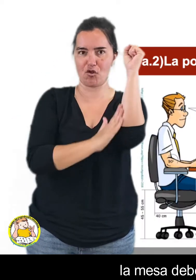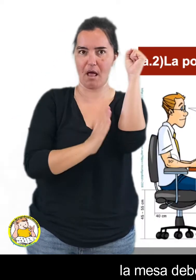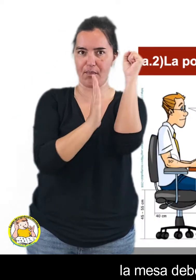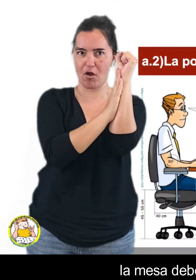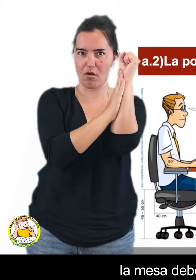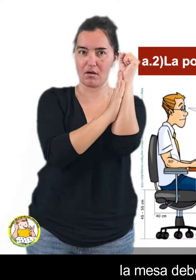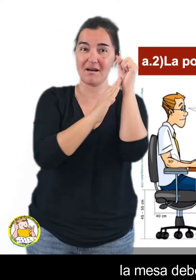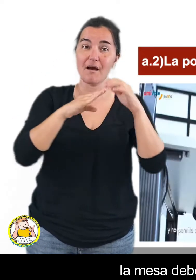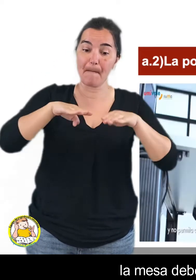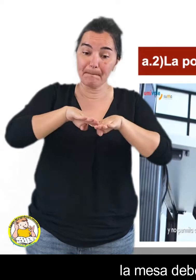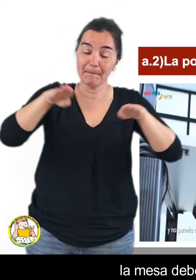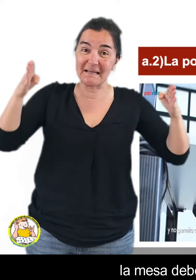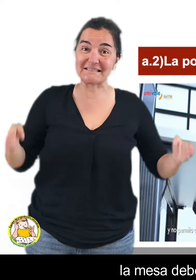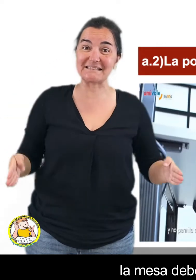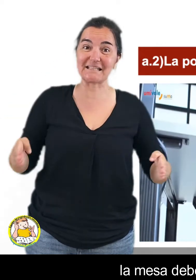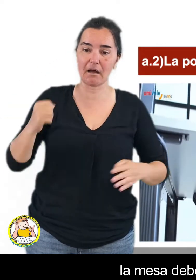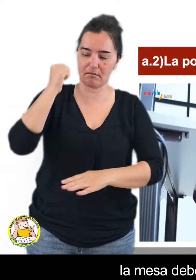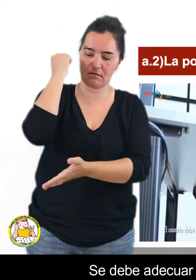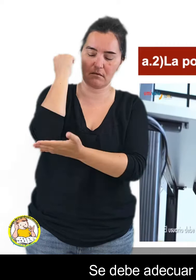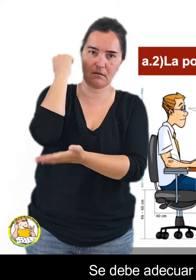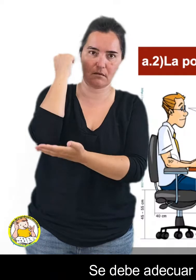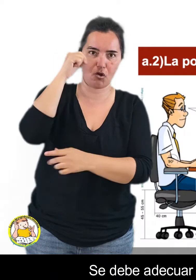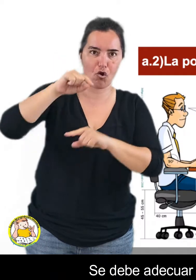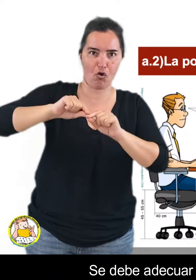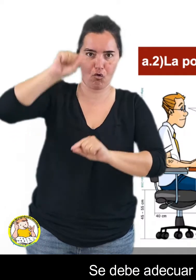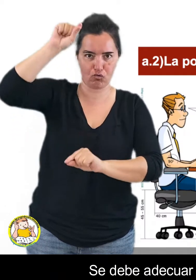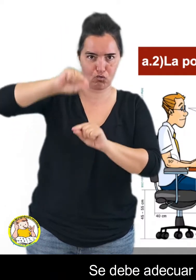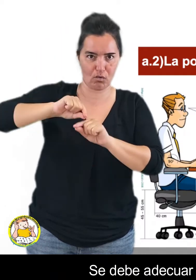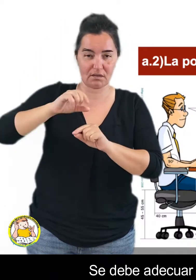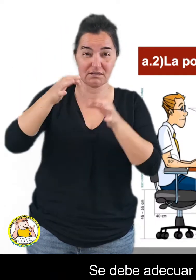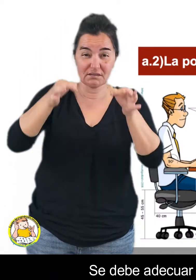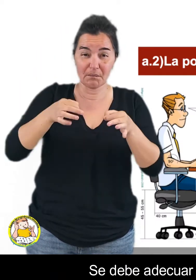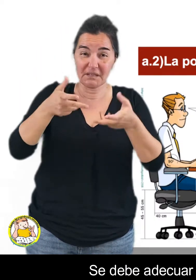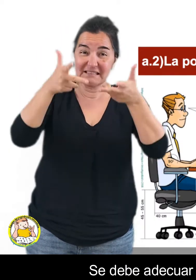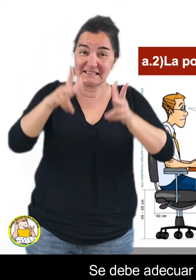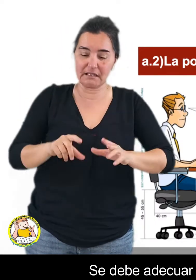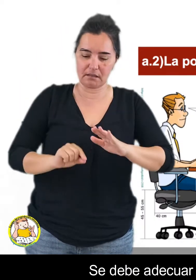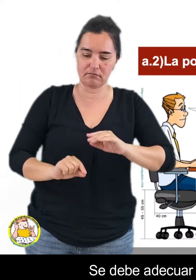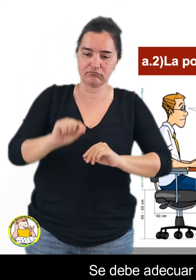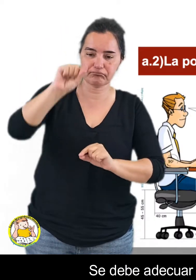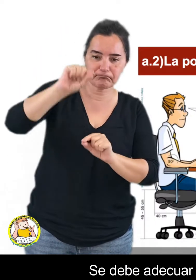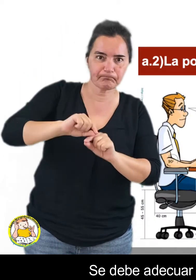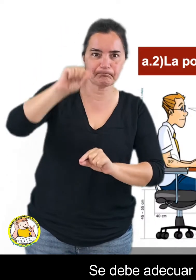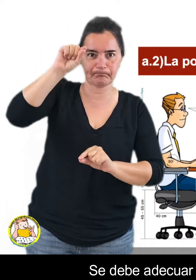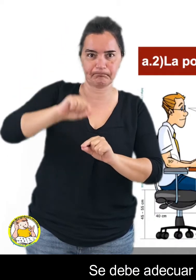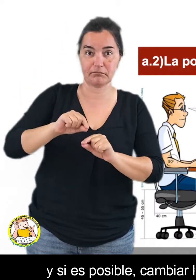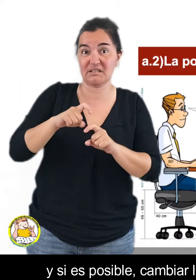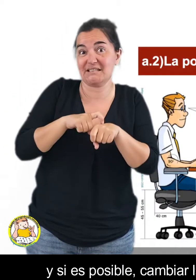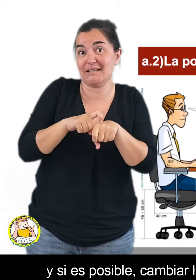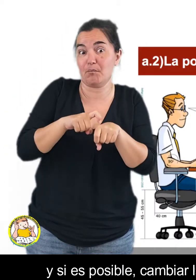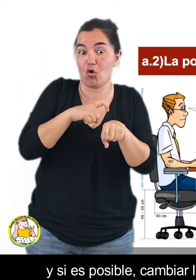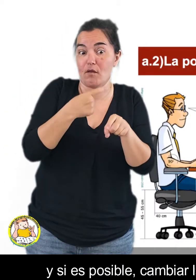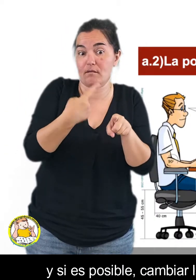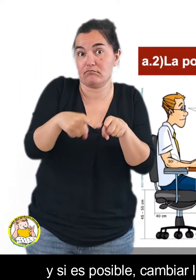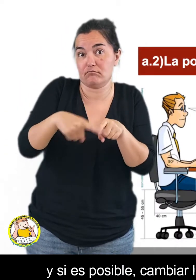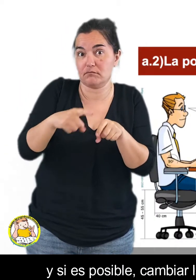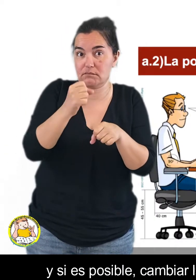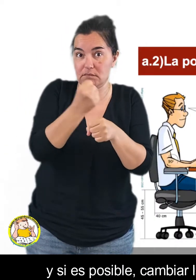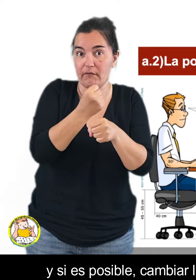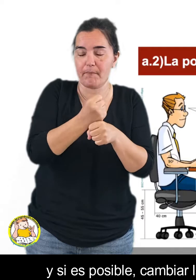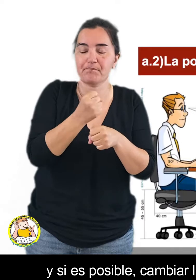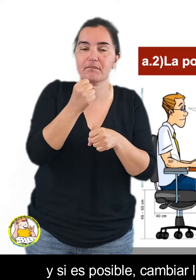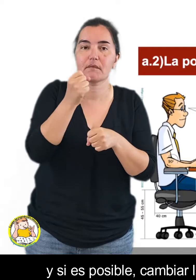La mesa debe estar a la altura de los codos. Se debe adecuar la altura de la silla al tipo de trabajo y, si es